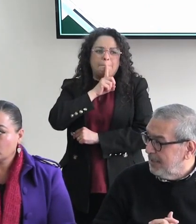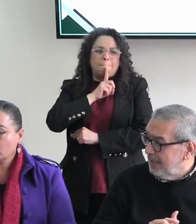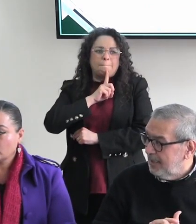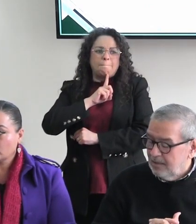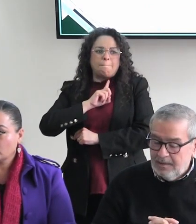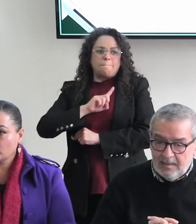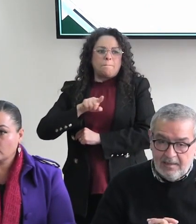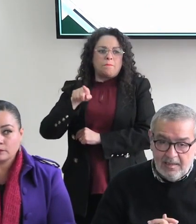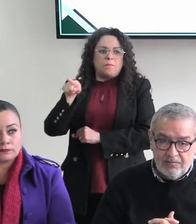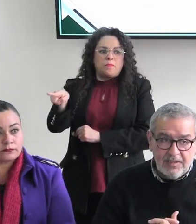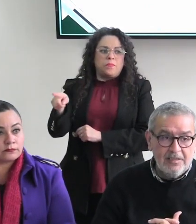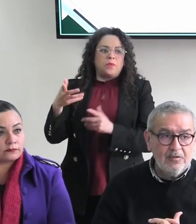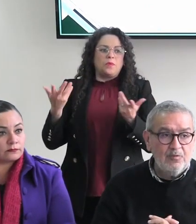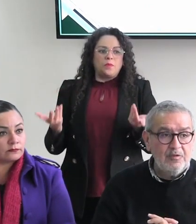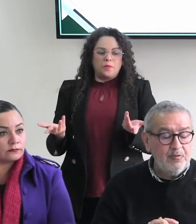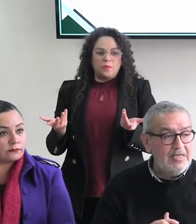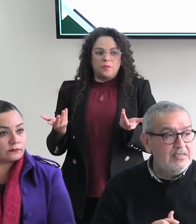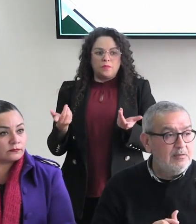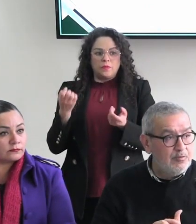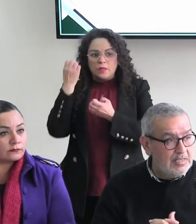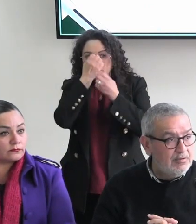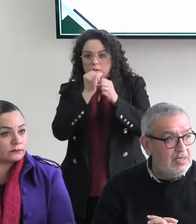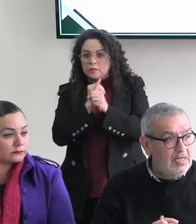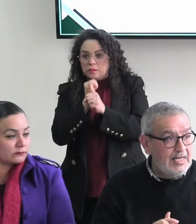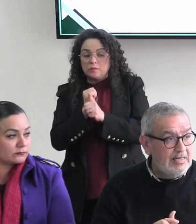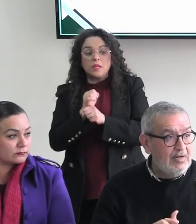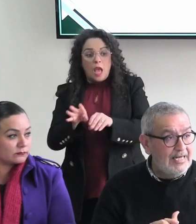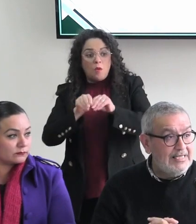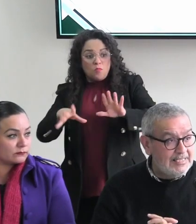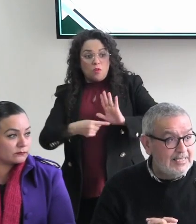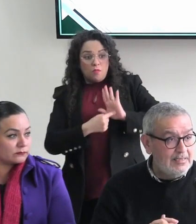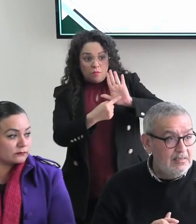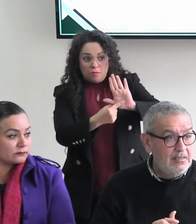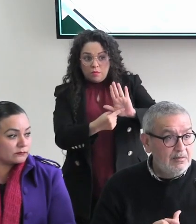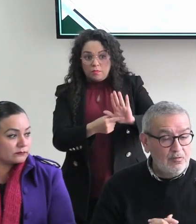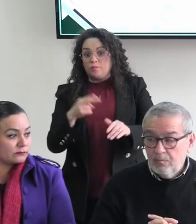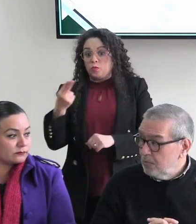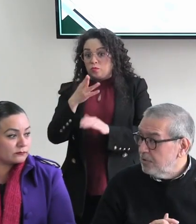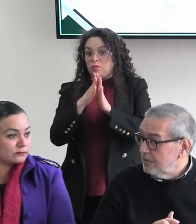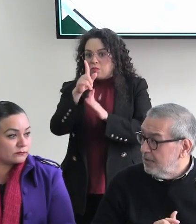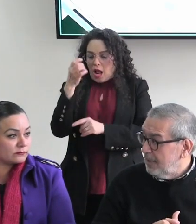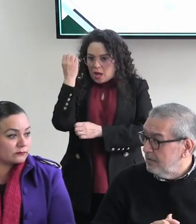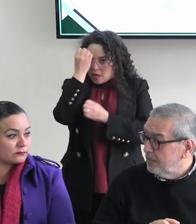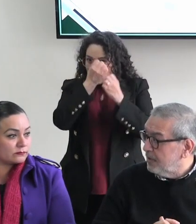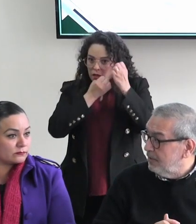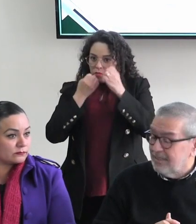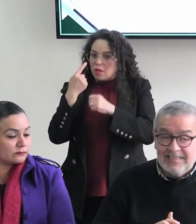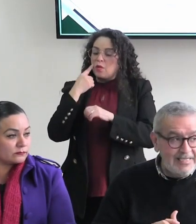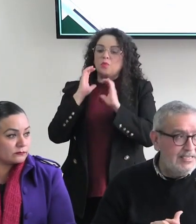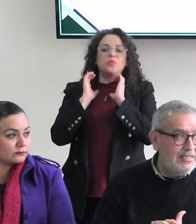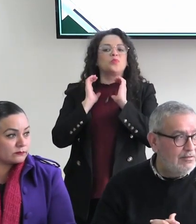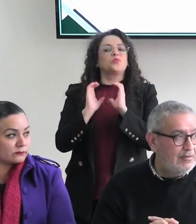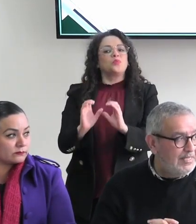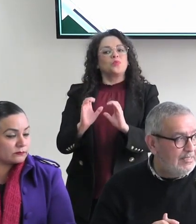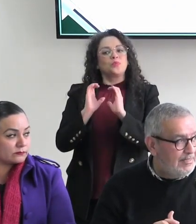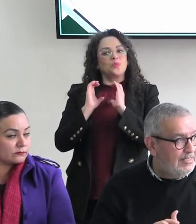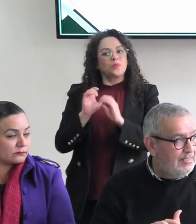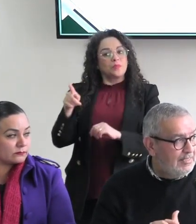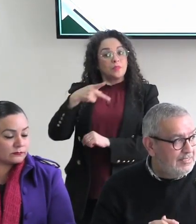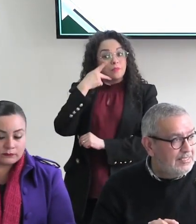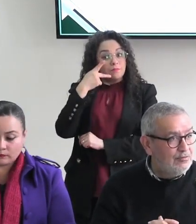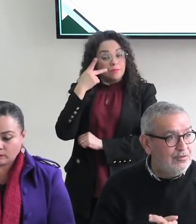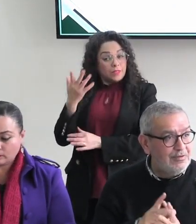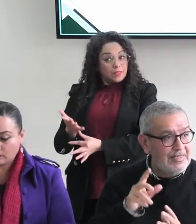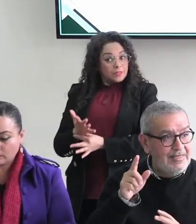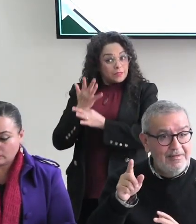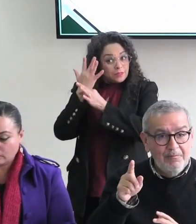yo invitaría a ustedes como diputadas y diputados a que lo analizaran con mucho cuidado, porque lo que está diciendo Airbnb